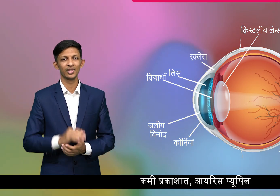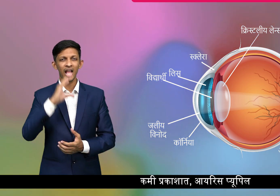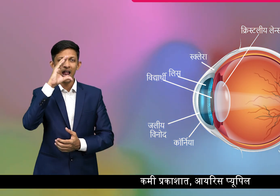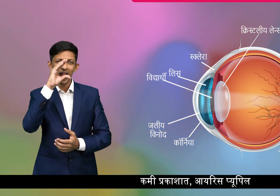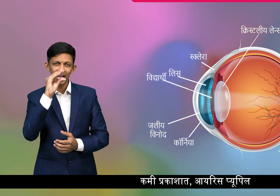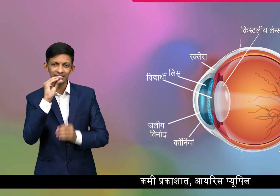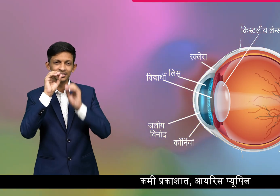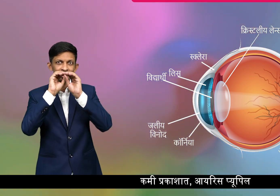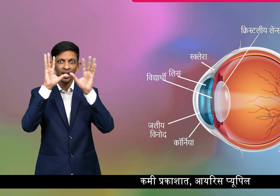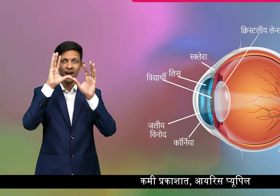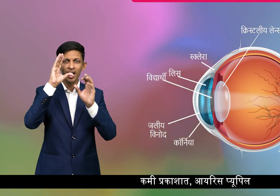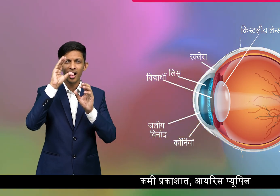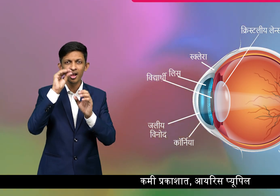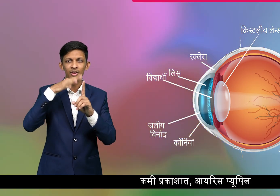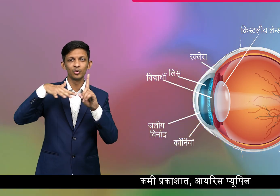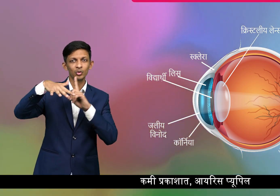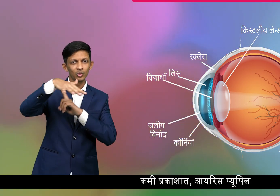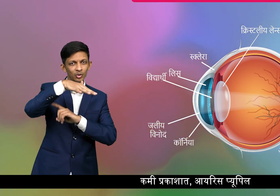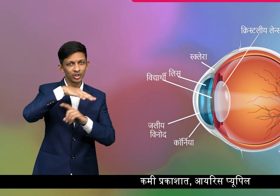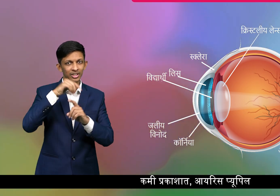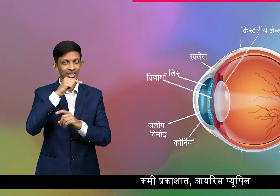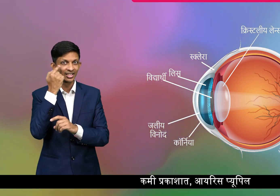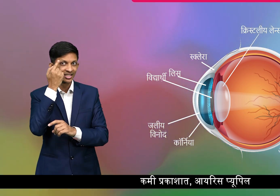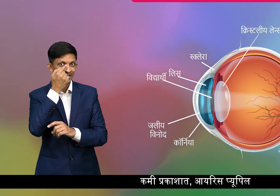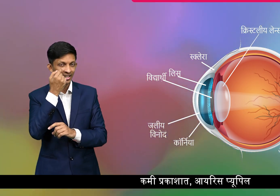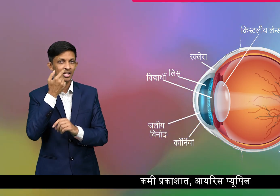कमी प्रकाशात आयरिस प्युपिल